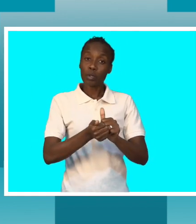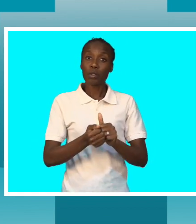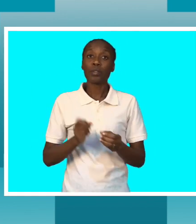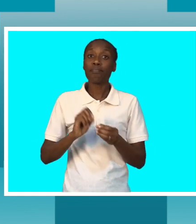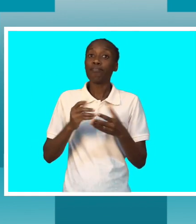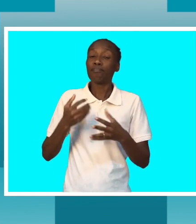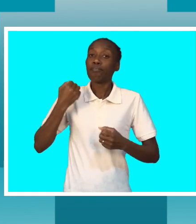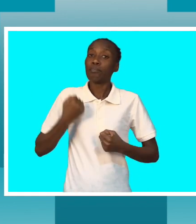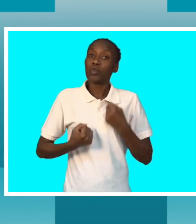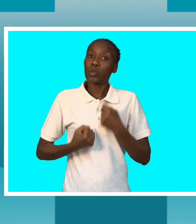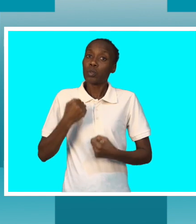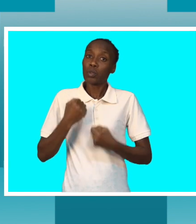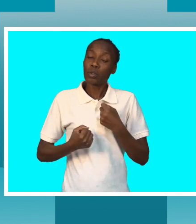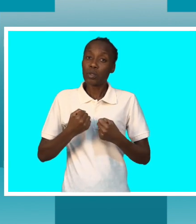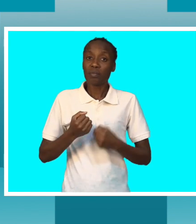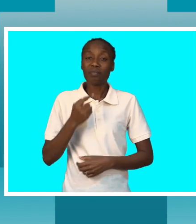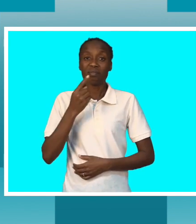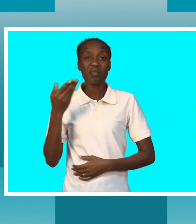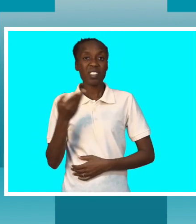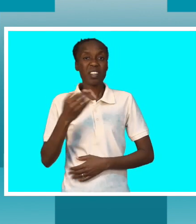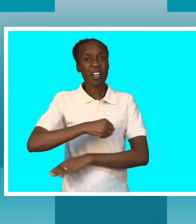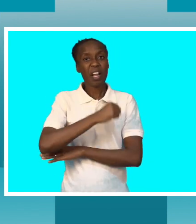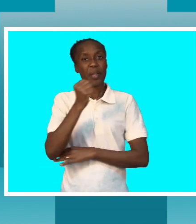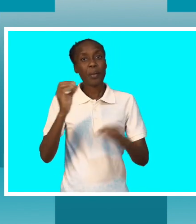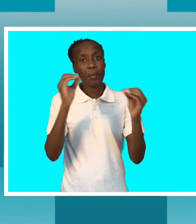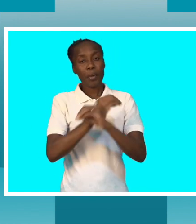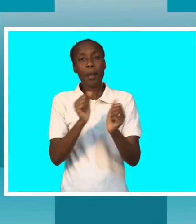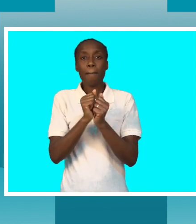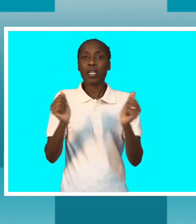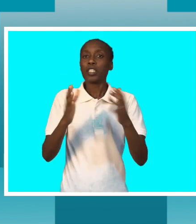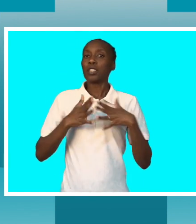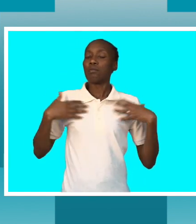há de ganhar, mas pelo menos de saúde, né?